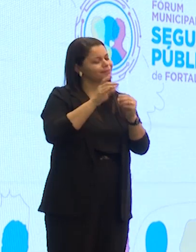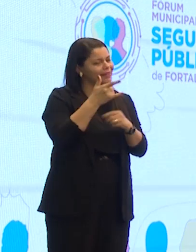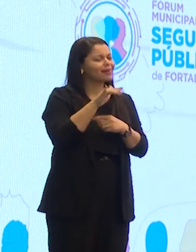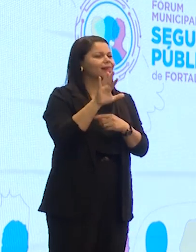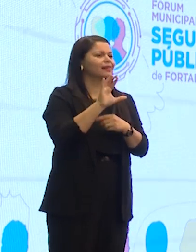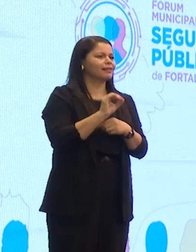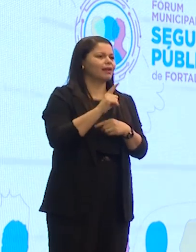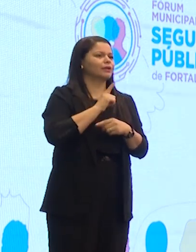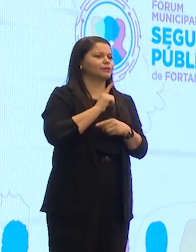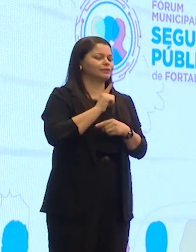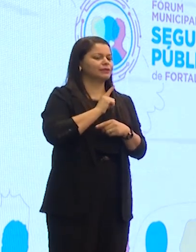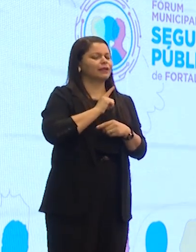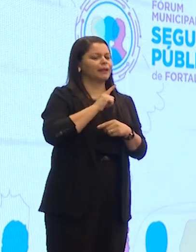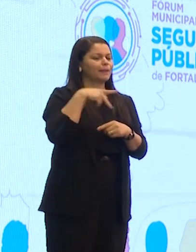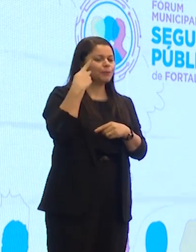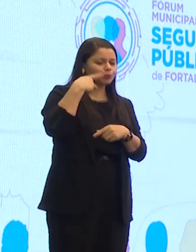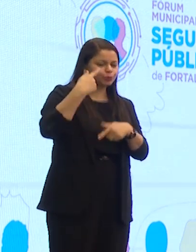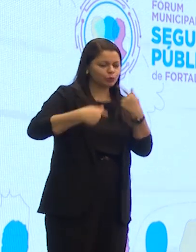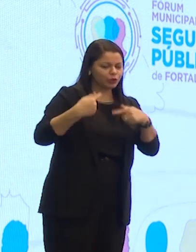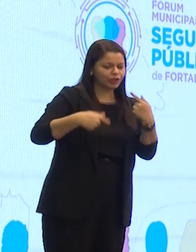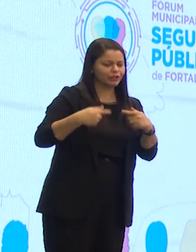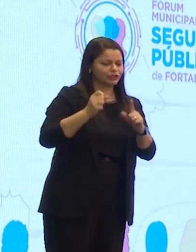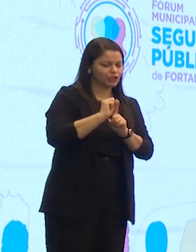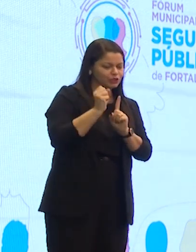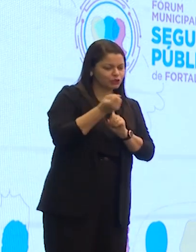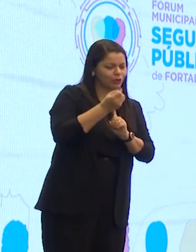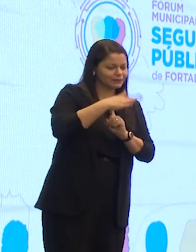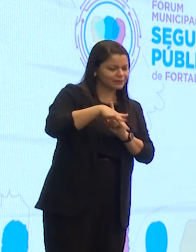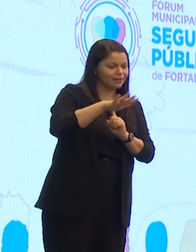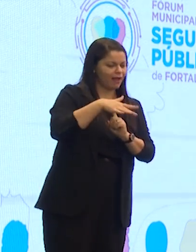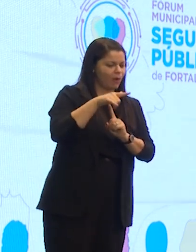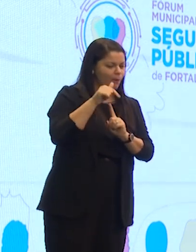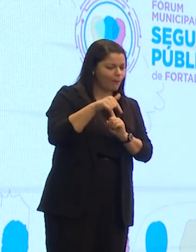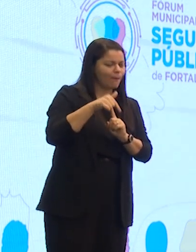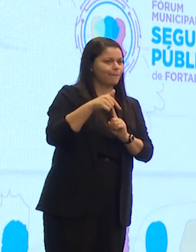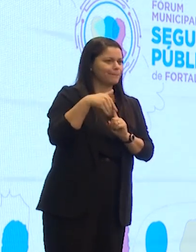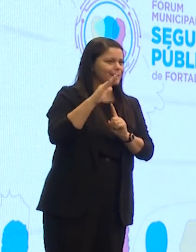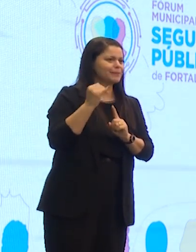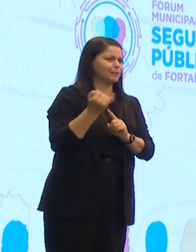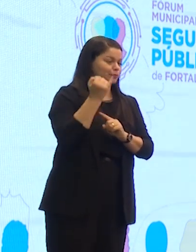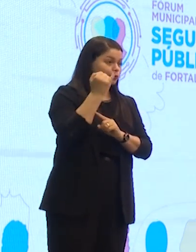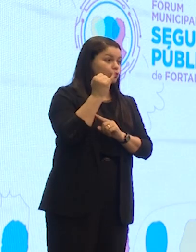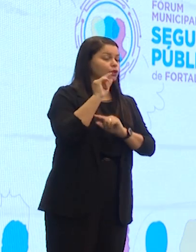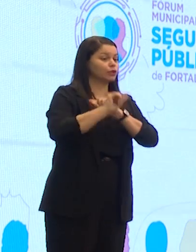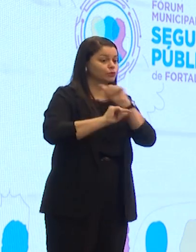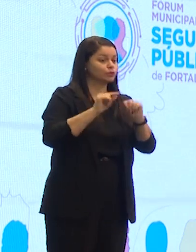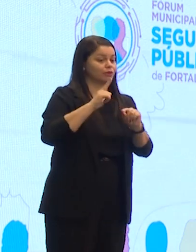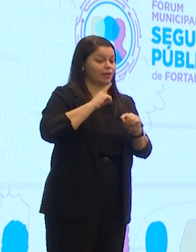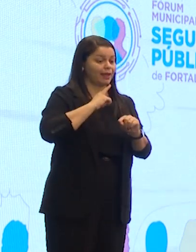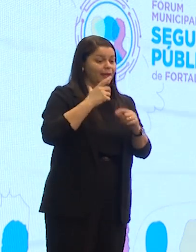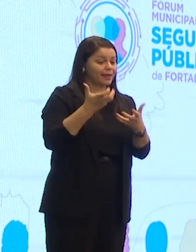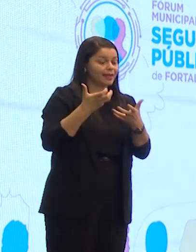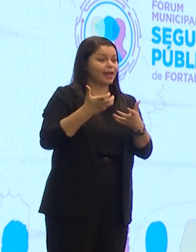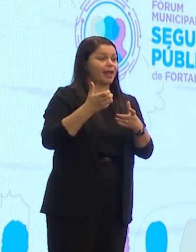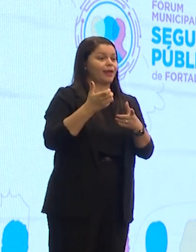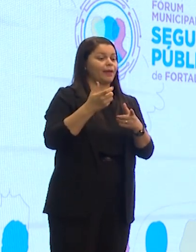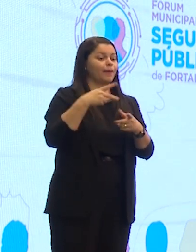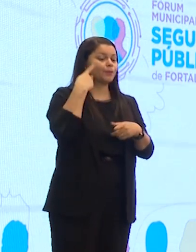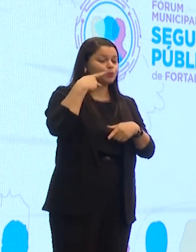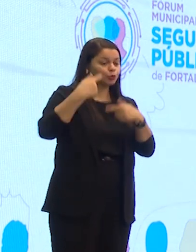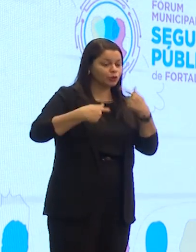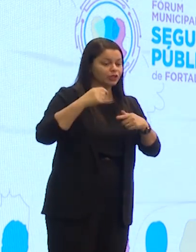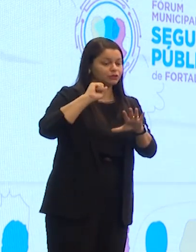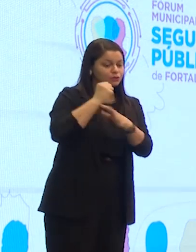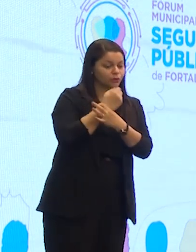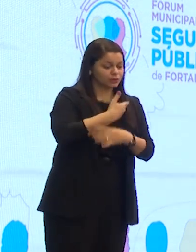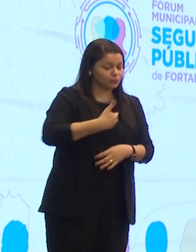sociais são decisivas. Evidentemente, a maior política de segurança pública é de reduzir a desigualdade social e aumentar a